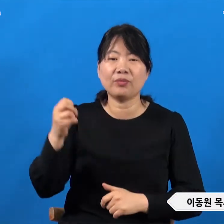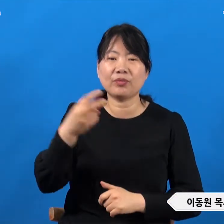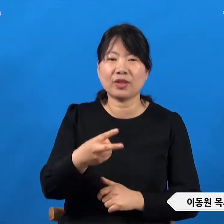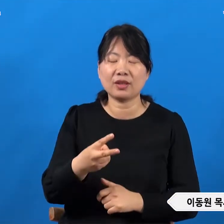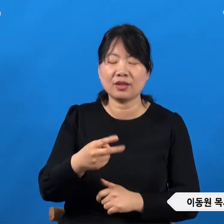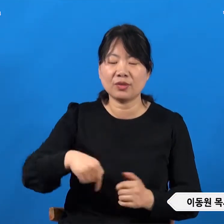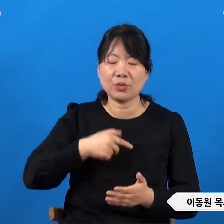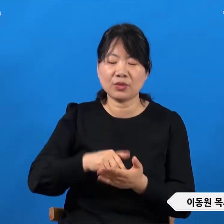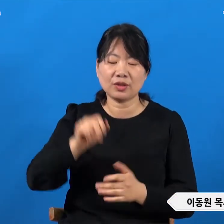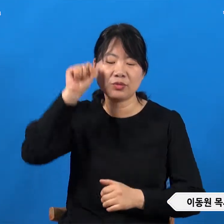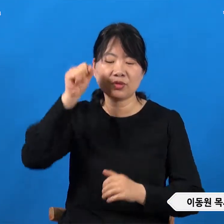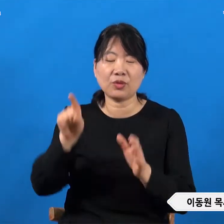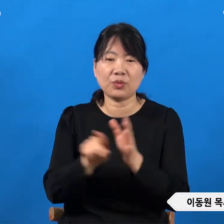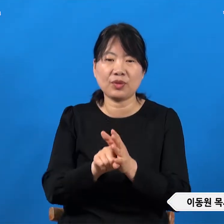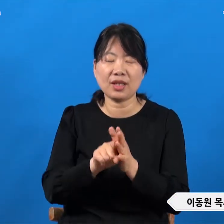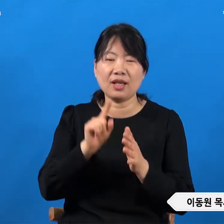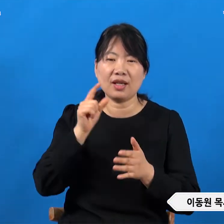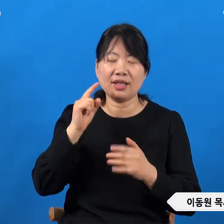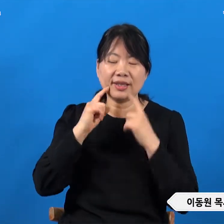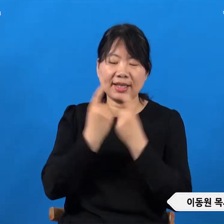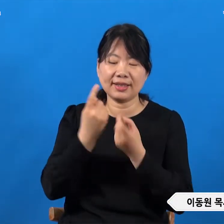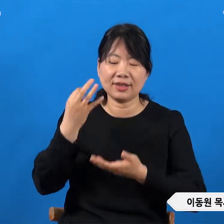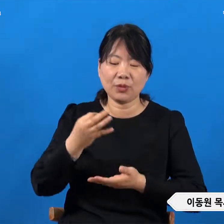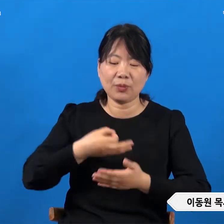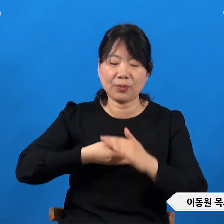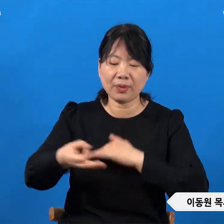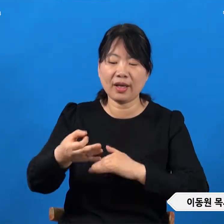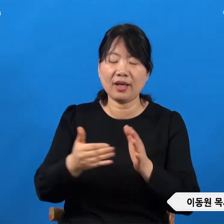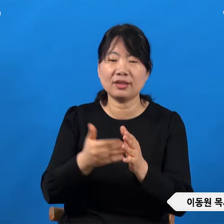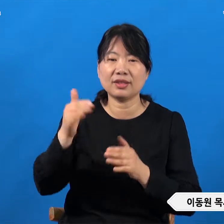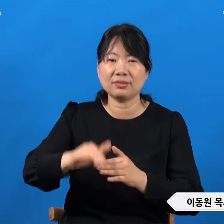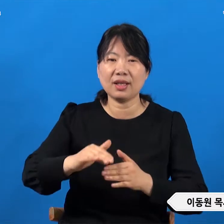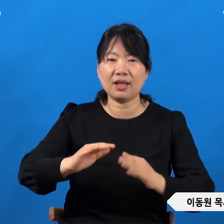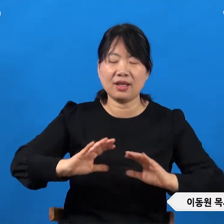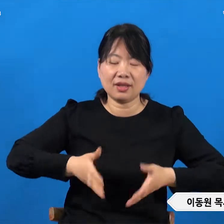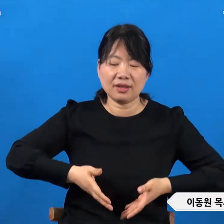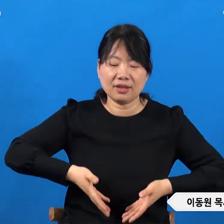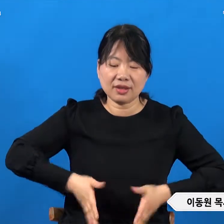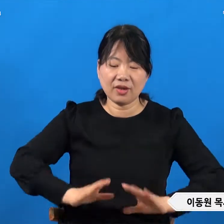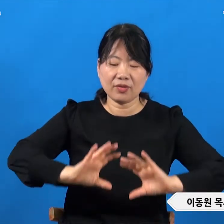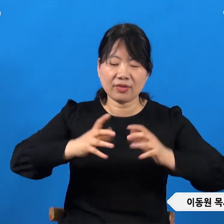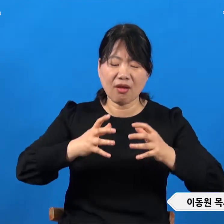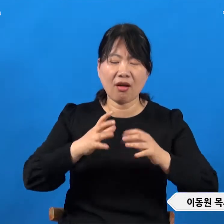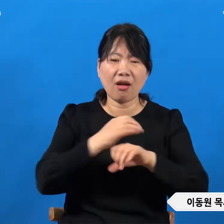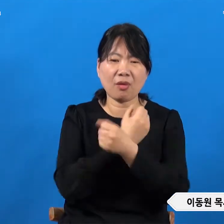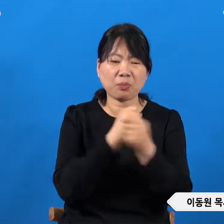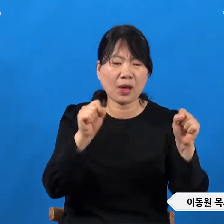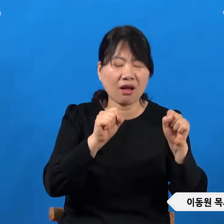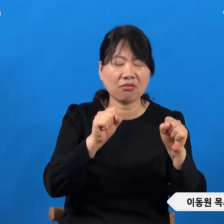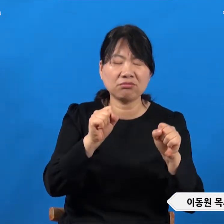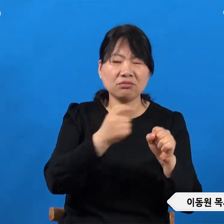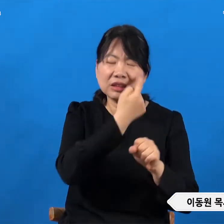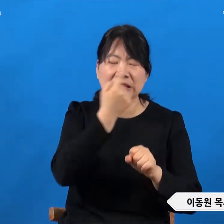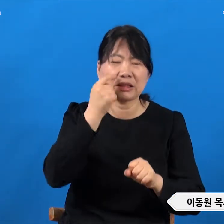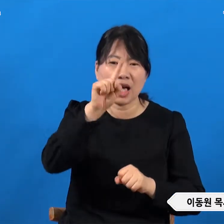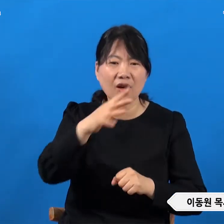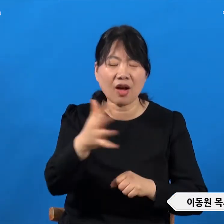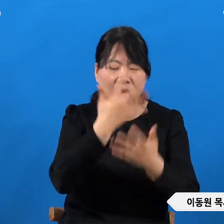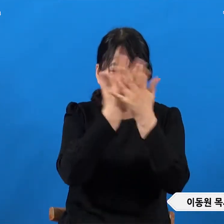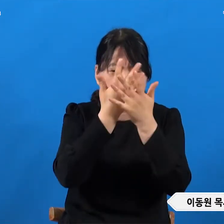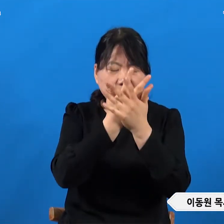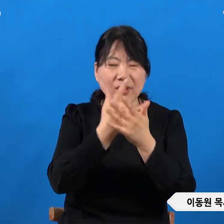그리고 독립운동을 위해서 가산을 다 털었지만 조국은 해방될 기미를 보지 못하고 일제의 탄압은